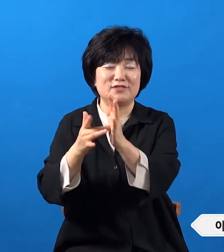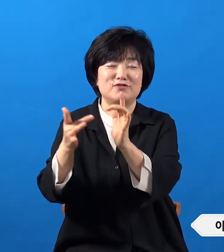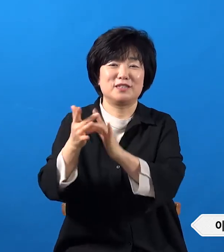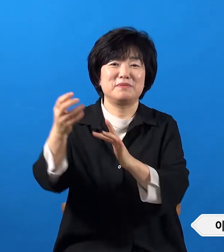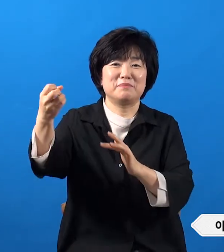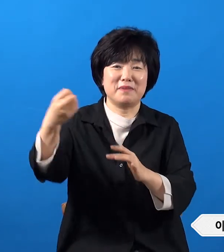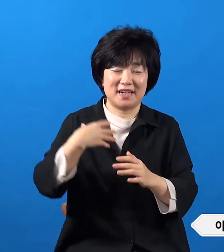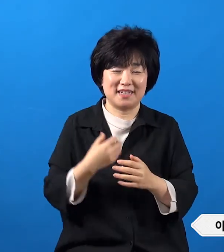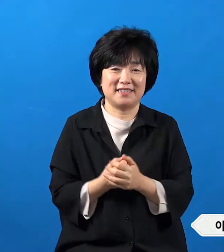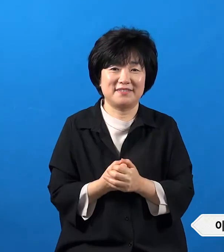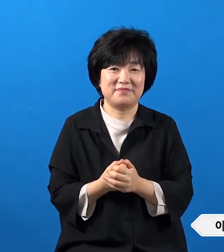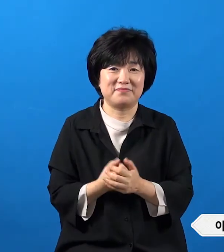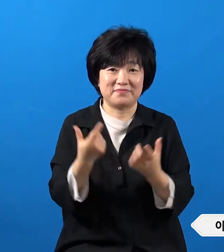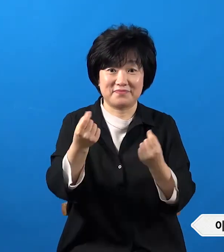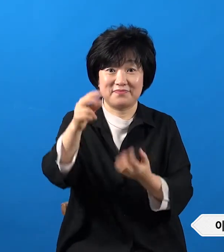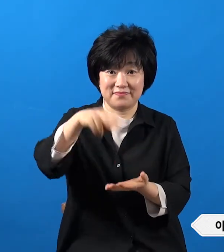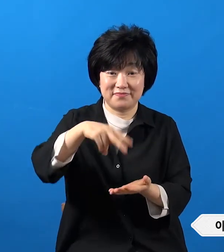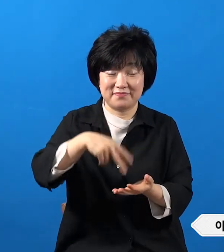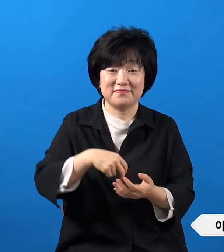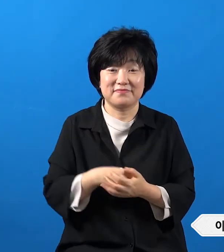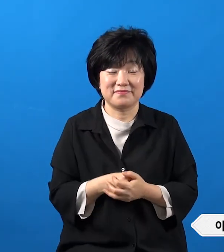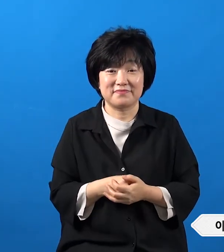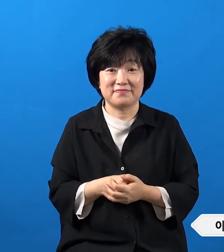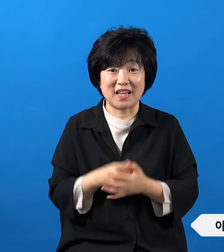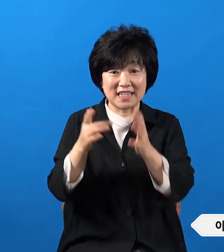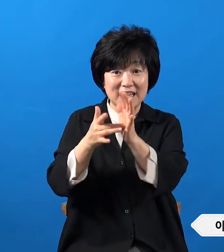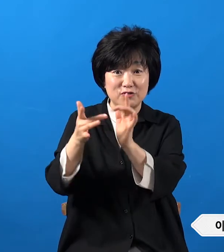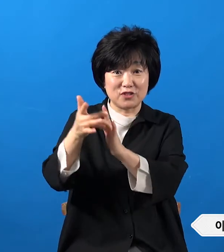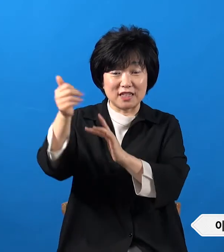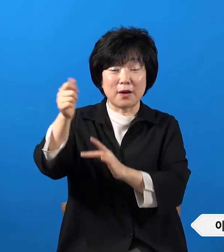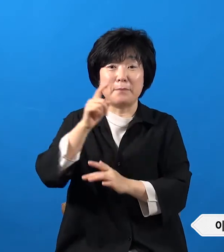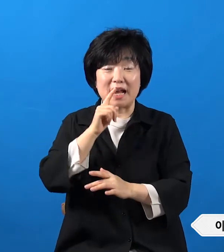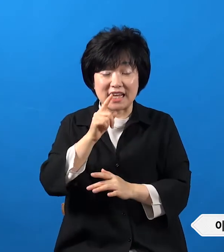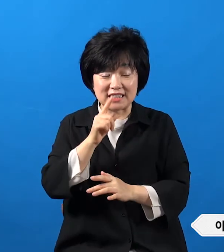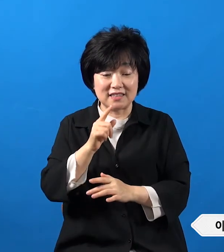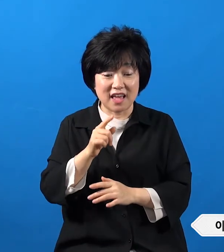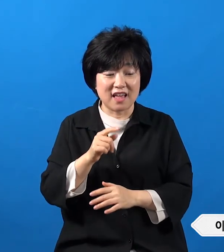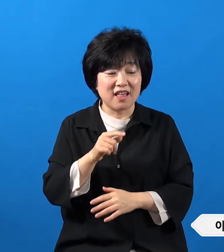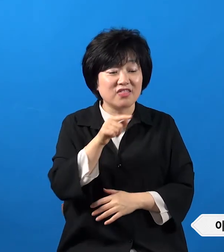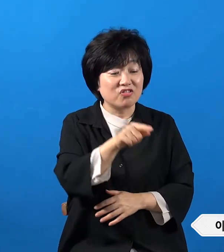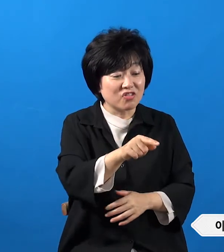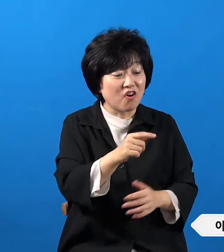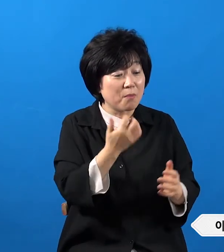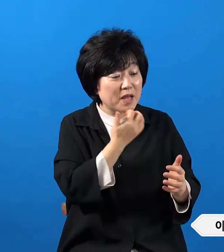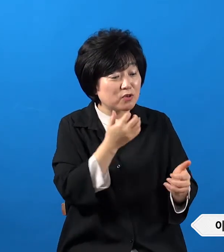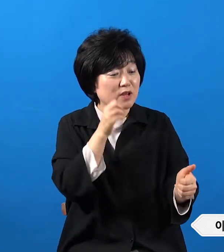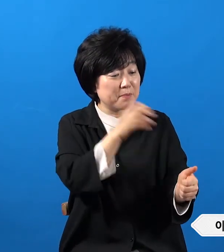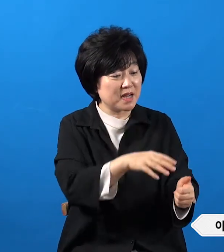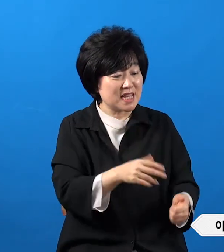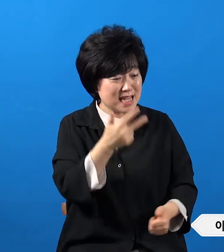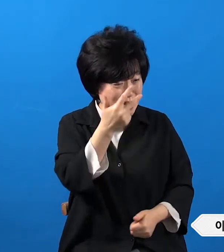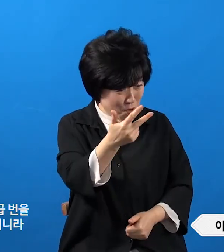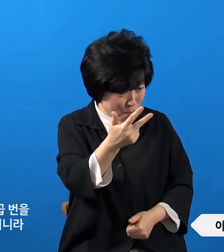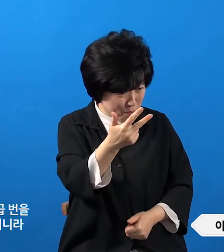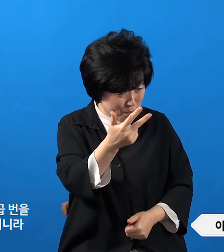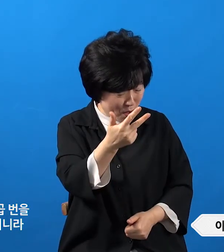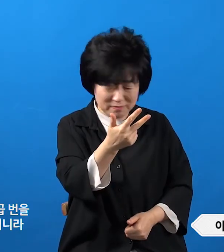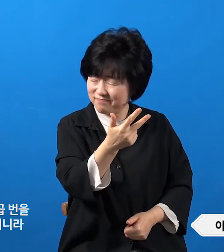이렇게 대답하십니다. 같이 읽습니다. 시작. 예수께서 이르시되 내게 이르노니 7번뿐